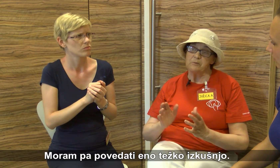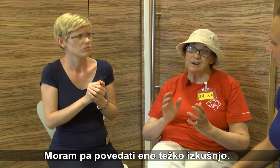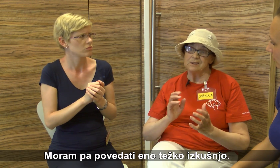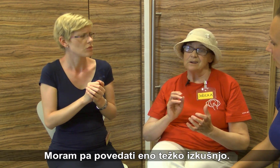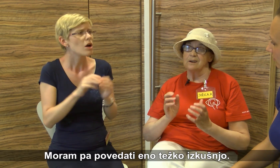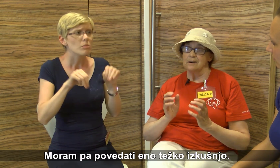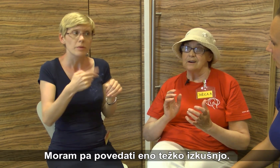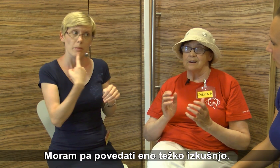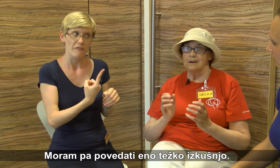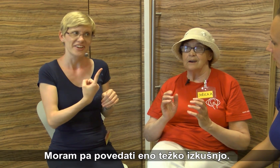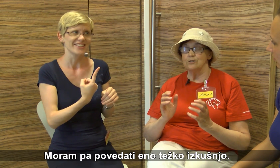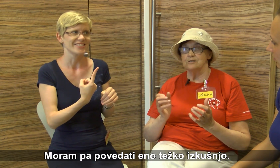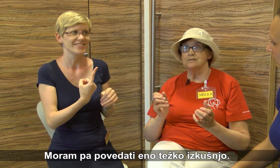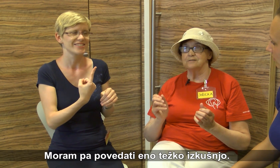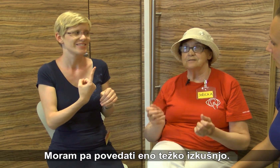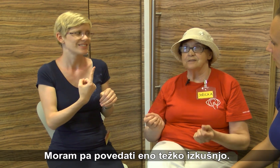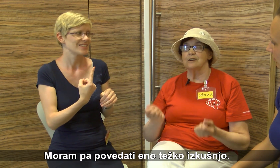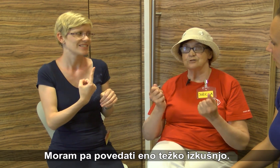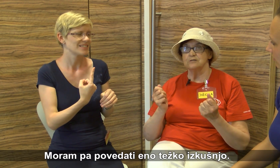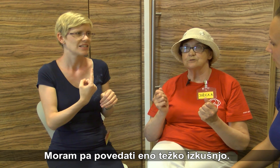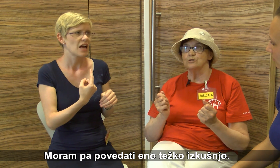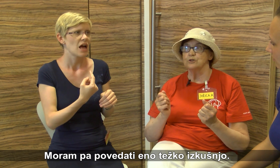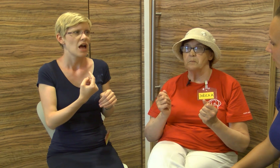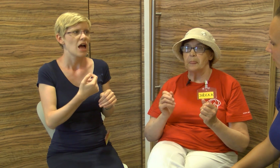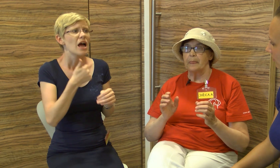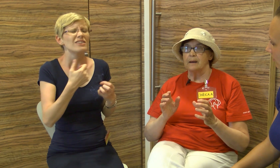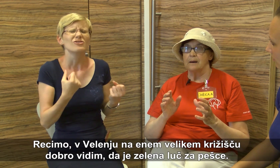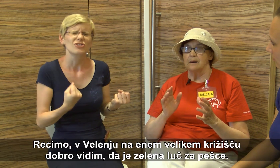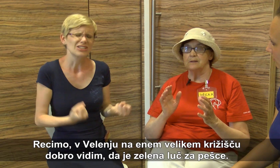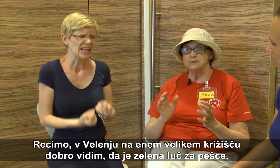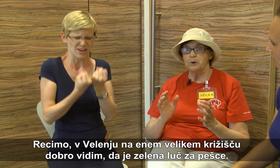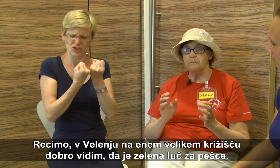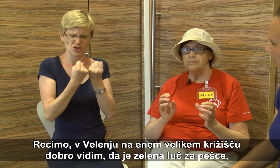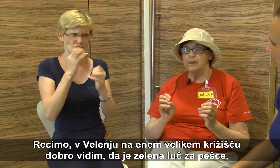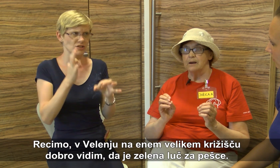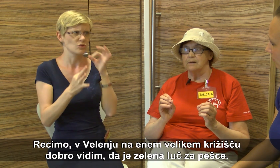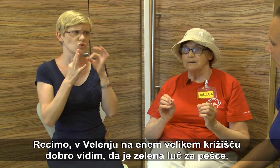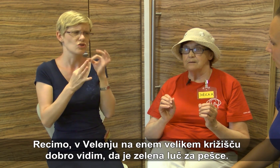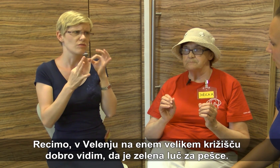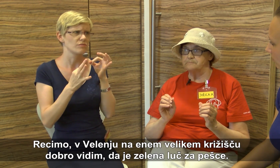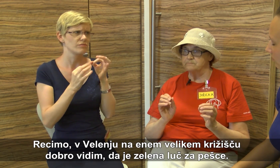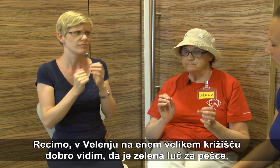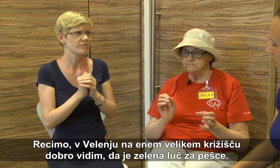Moram pa povedati eno težko izkušnjo. Recimo,